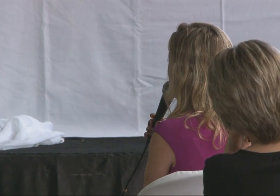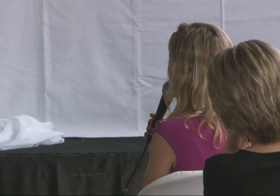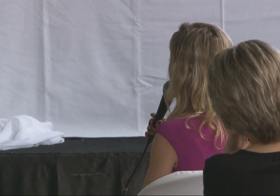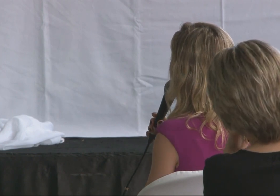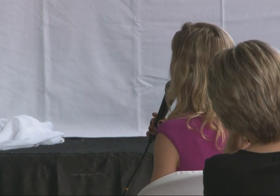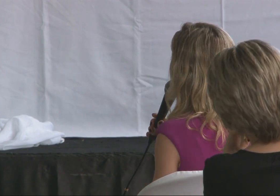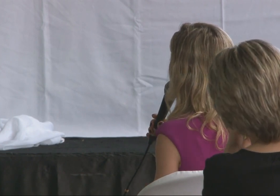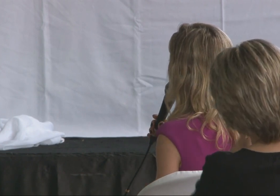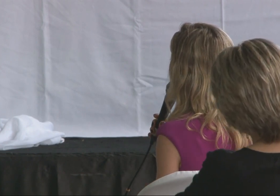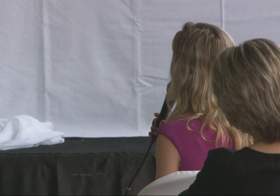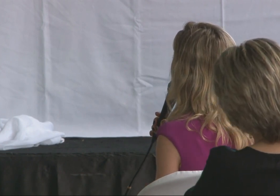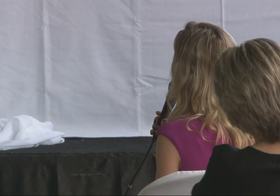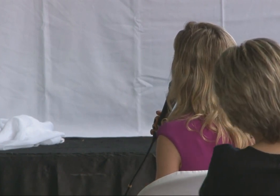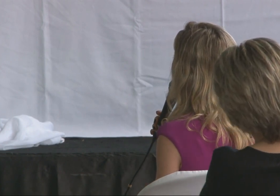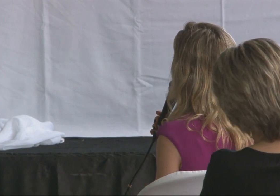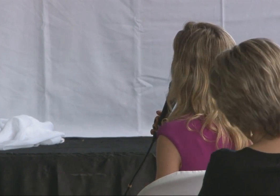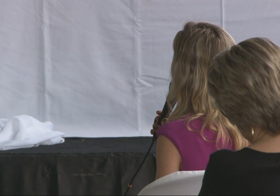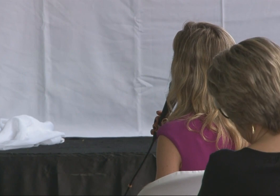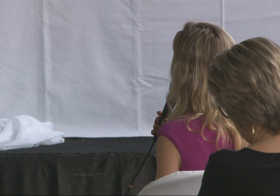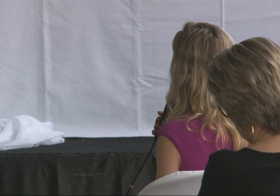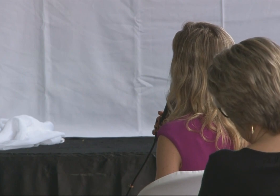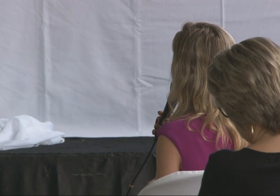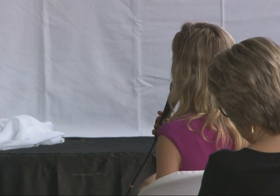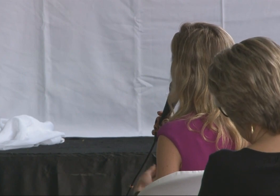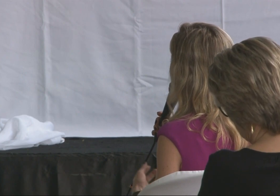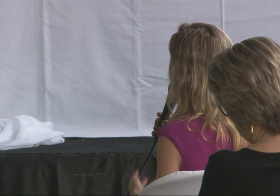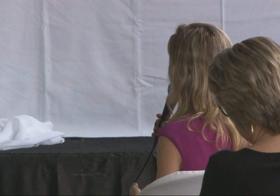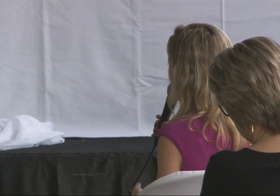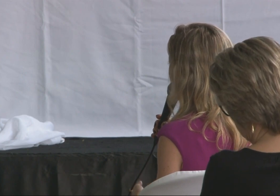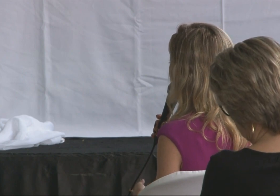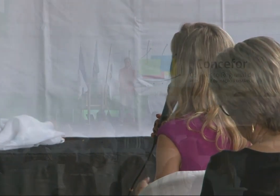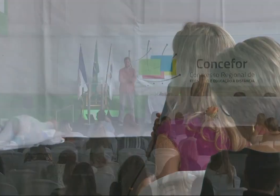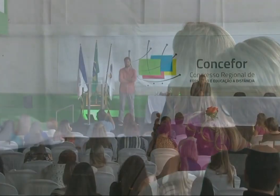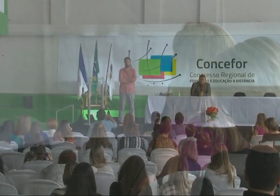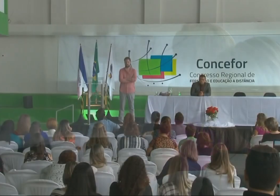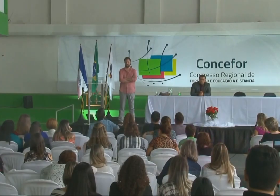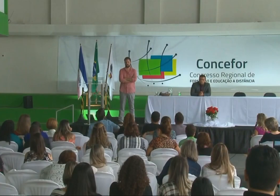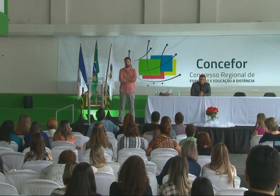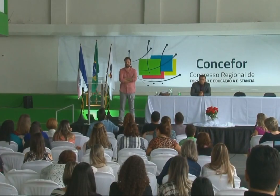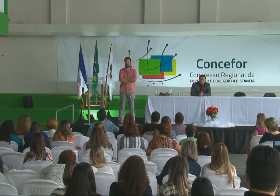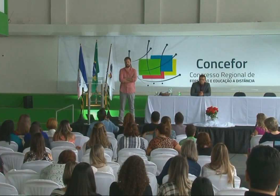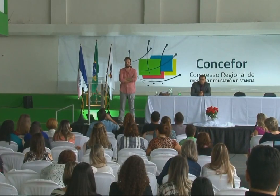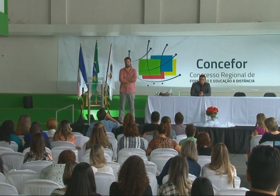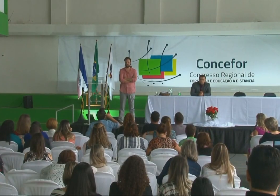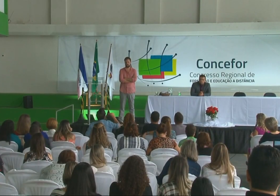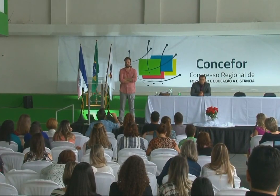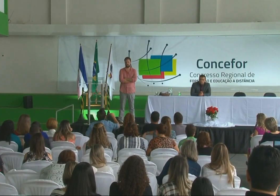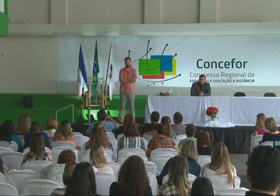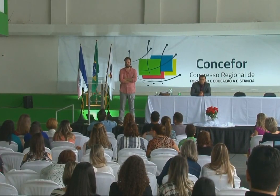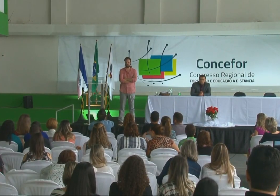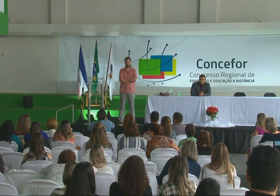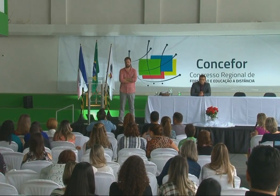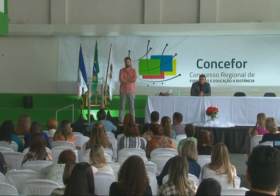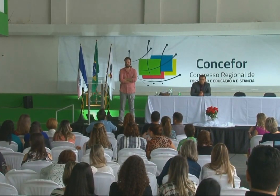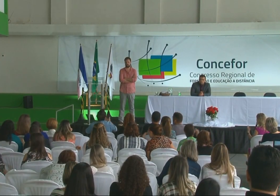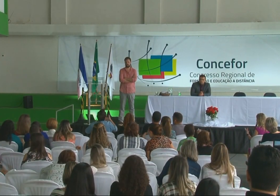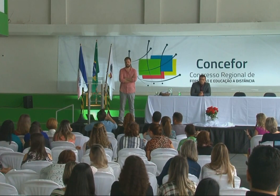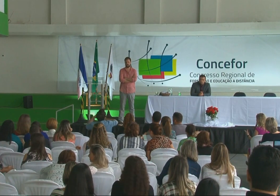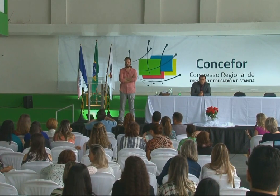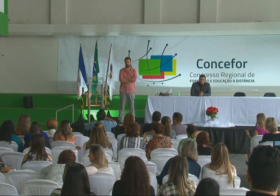tecnologias que você utiliza no seu dia a dia? Tanto para facilitar a sua vida, para conseguir fazer as coisas no